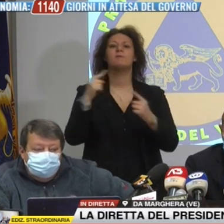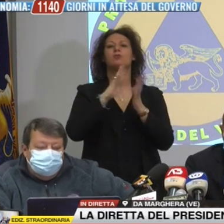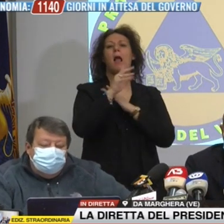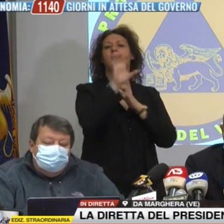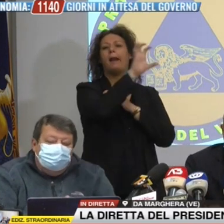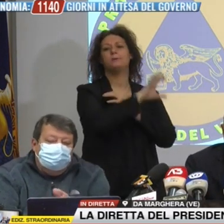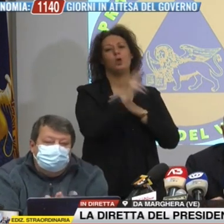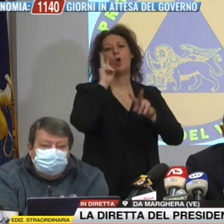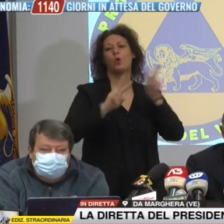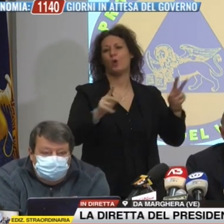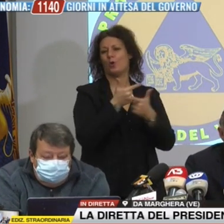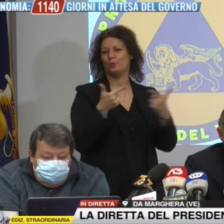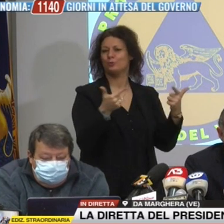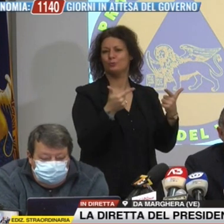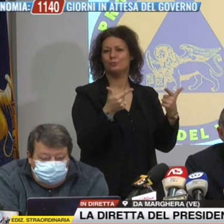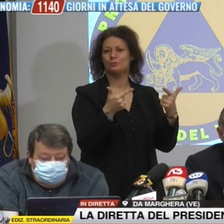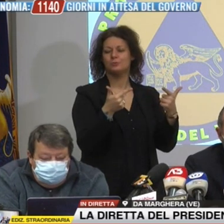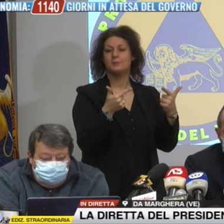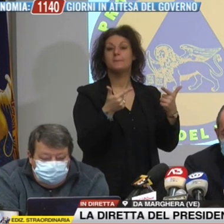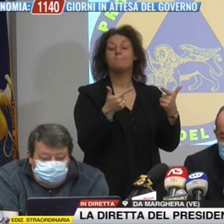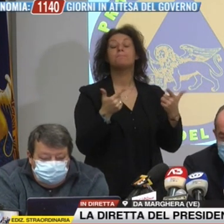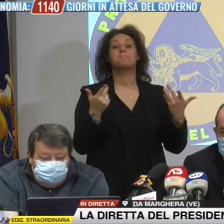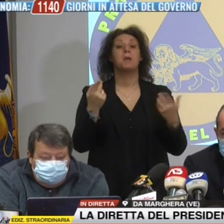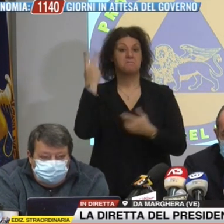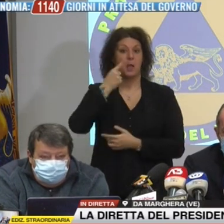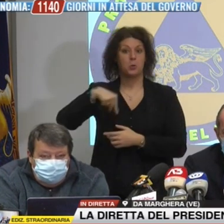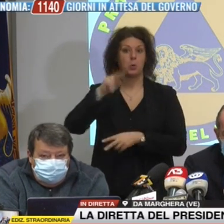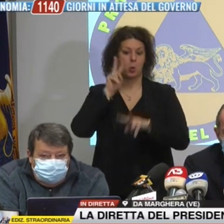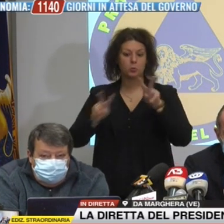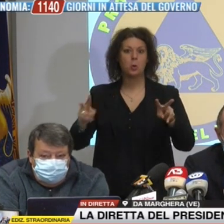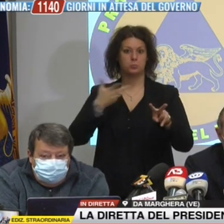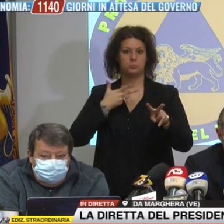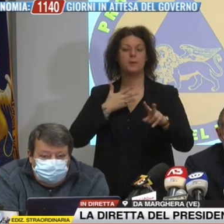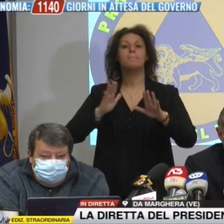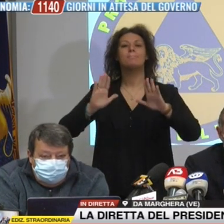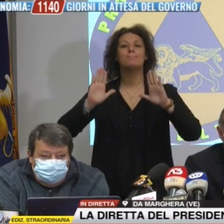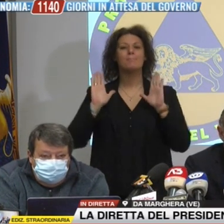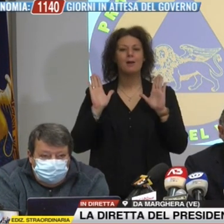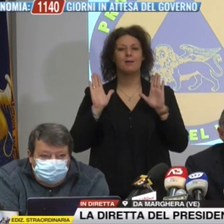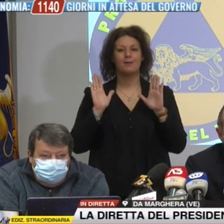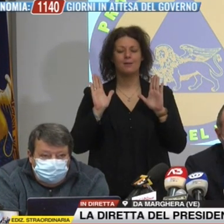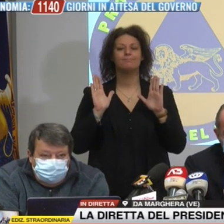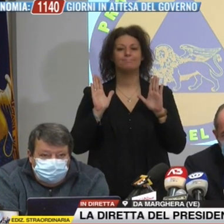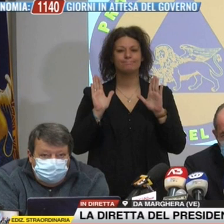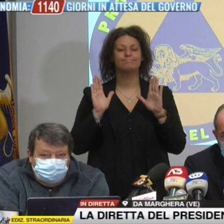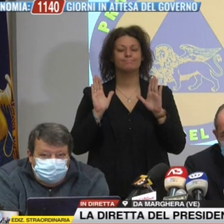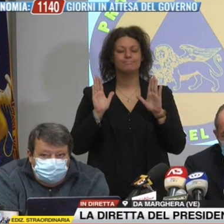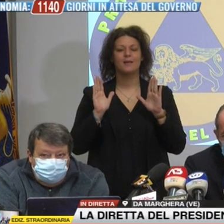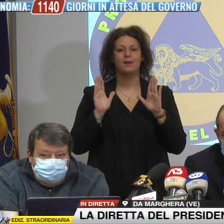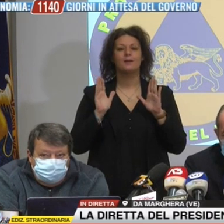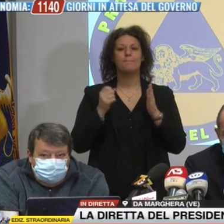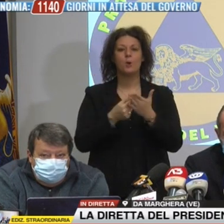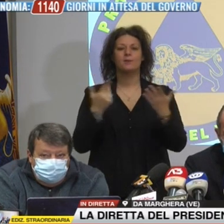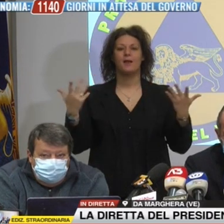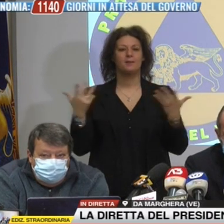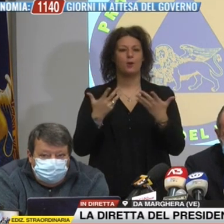controllarlo, però è pur vero che la mancanza di distanziamento sociale fa la parte del leone